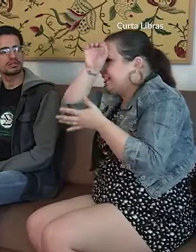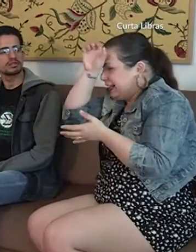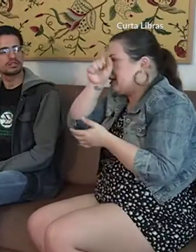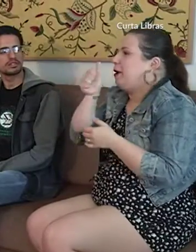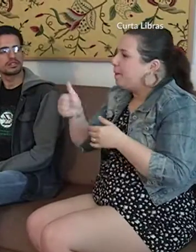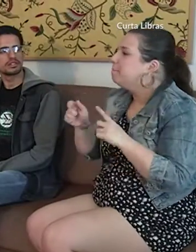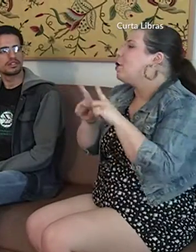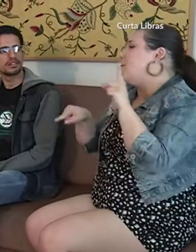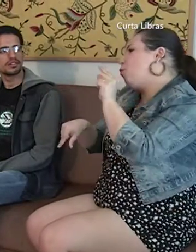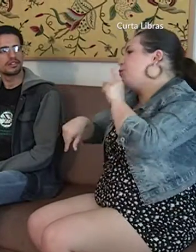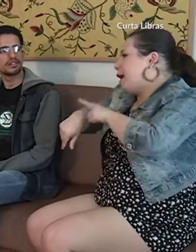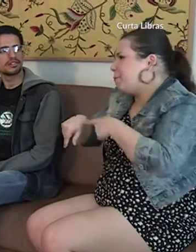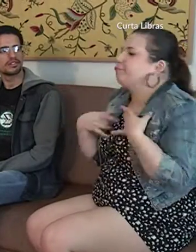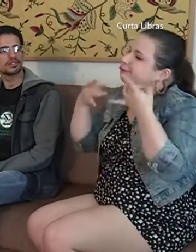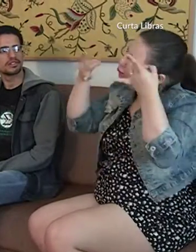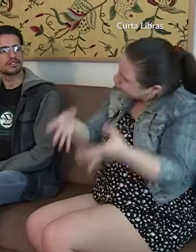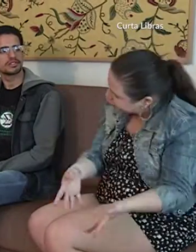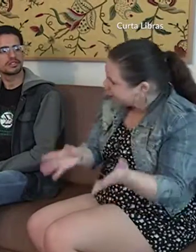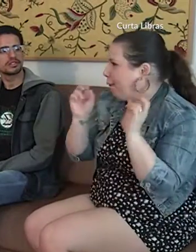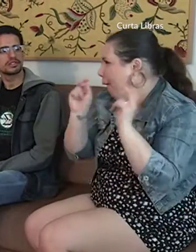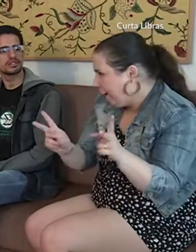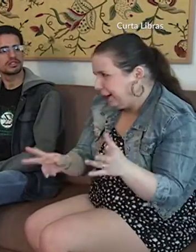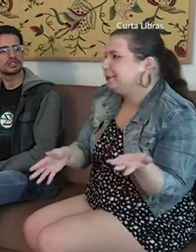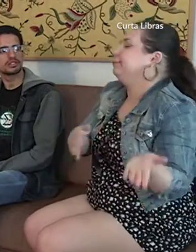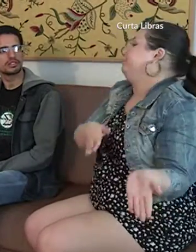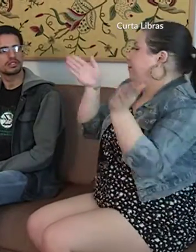Mas eu fiquei pouco tempo no curso e acabei desistindo.